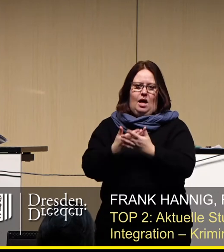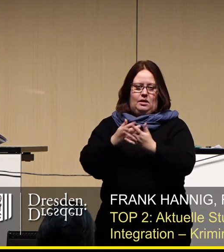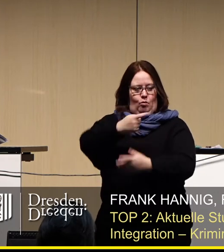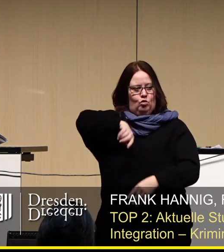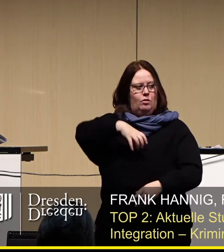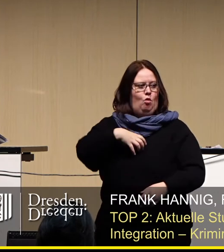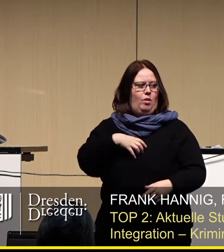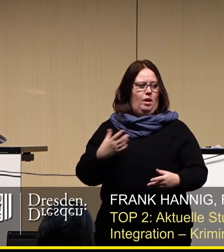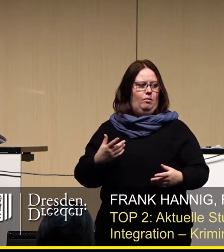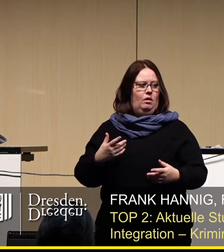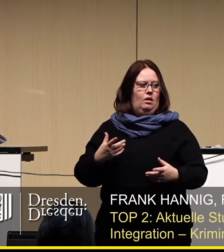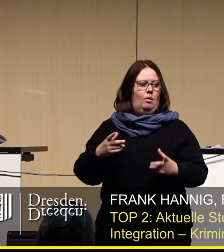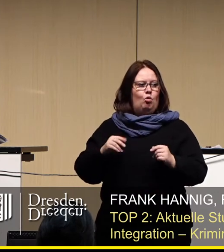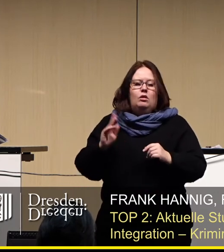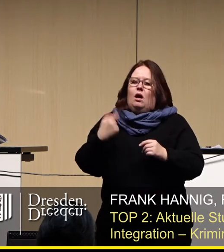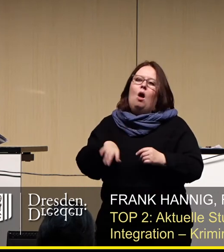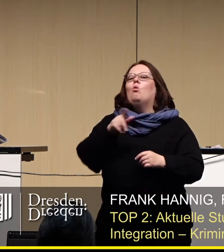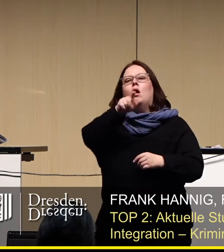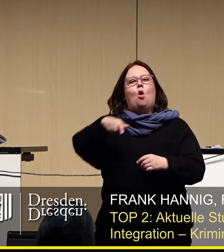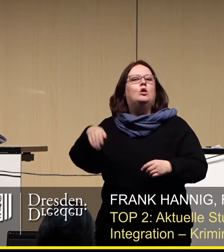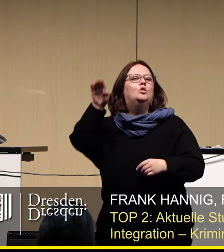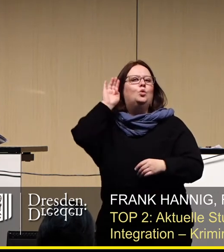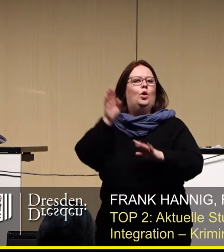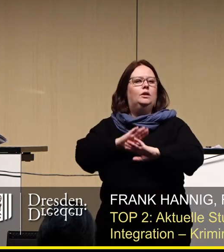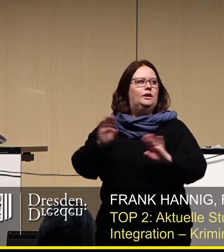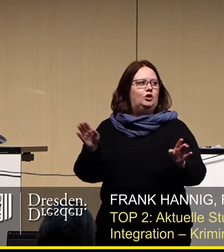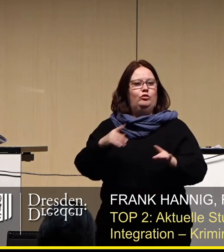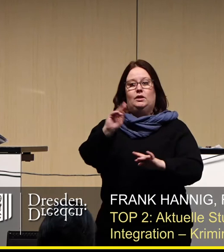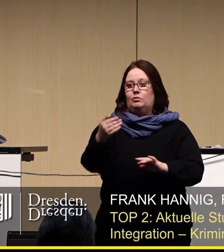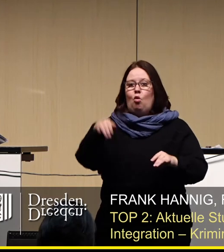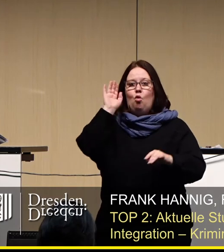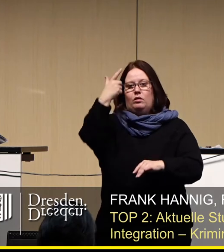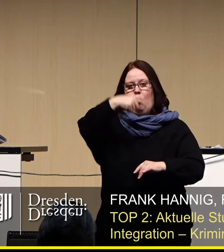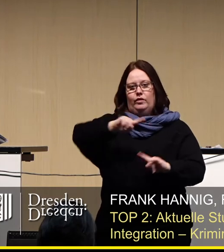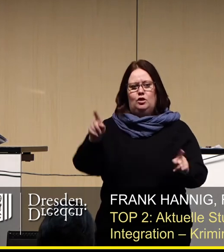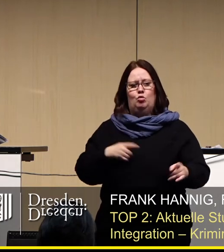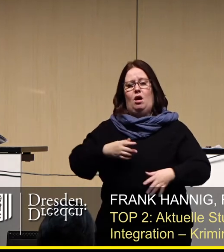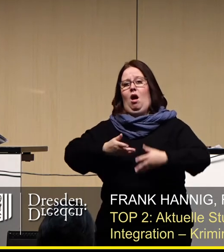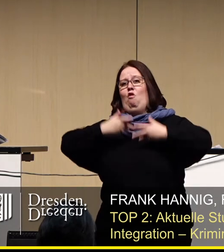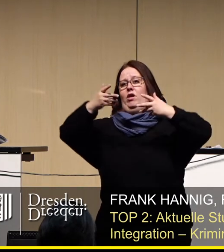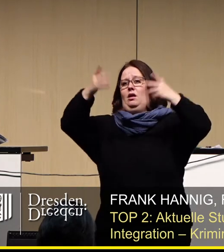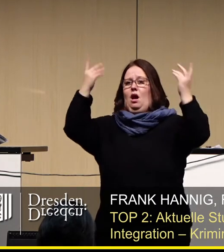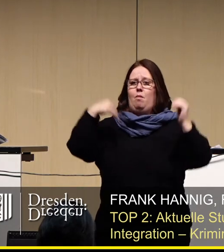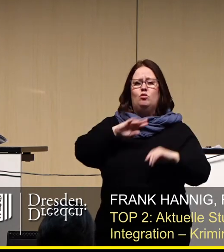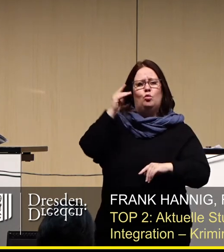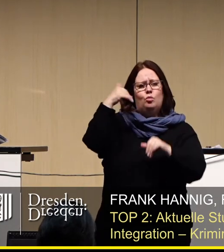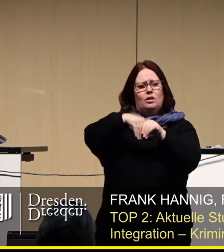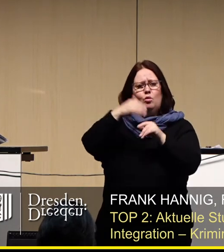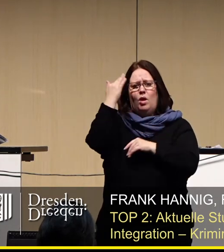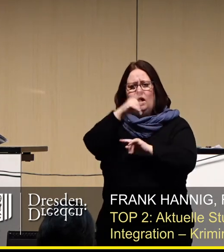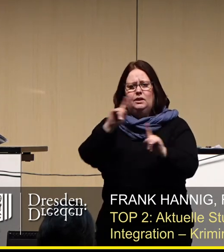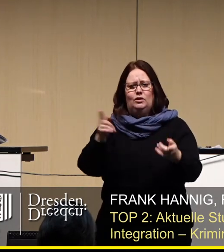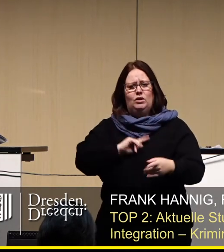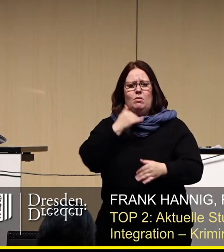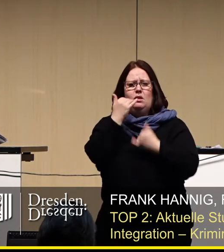unser Problem. Ja, wir hören halt einfach den Leuten nicht zu, genau wie Sie. Ja, Sie echauffieren sich hier, ohne überhaupt darüber nachgedacht zu haben,